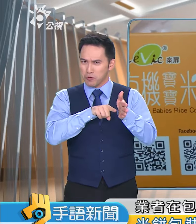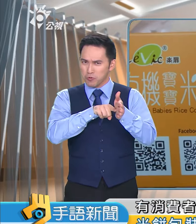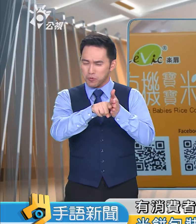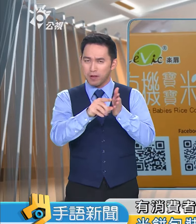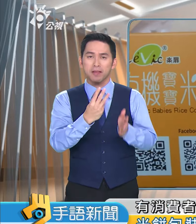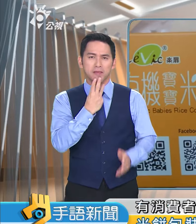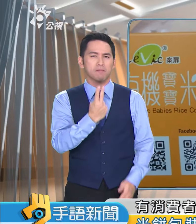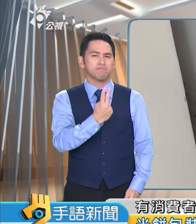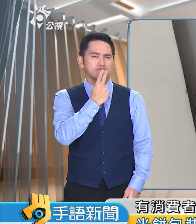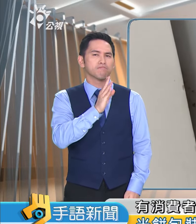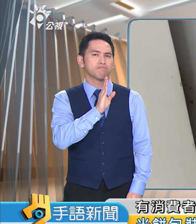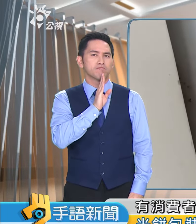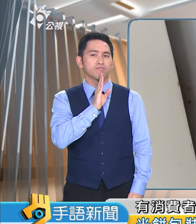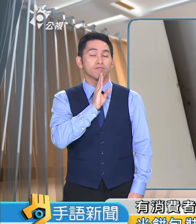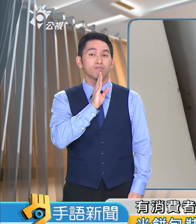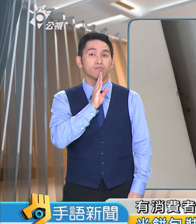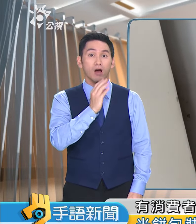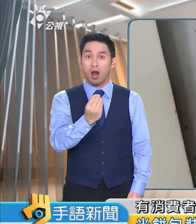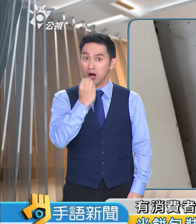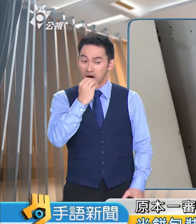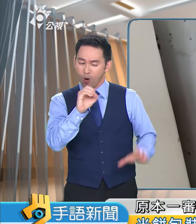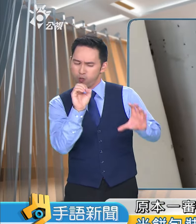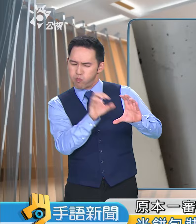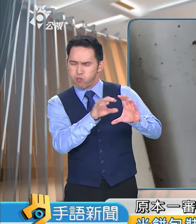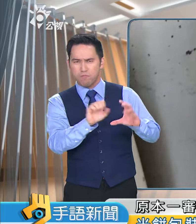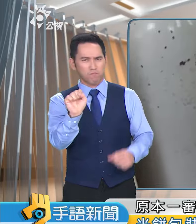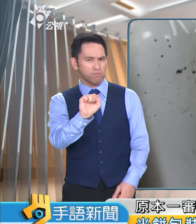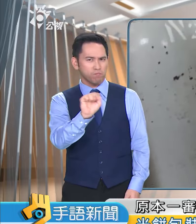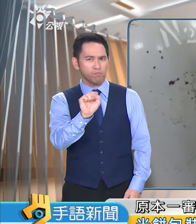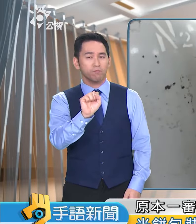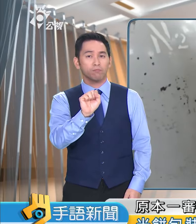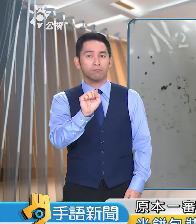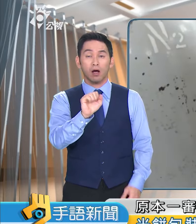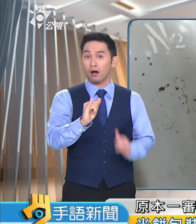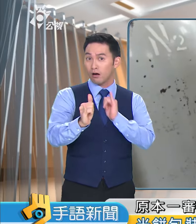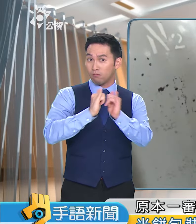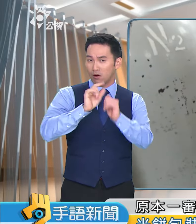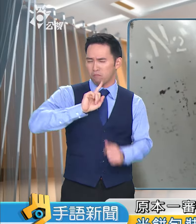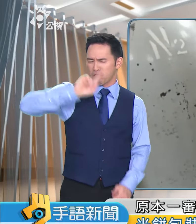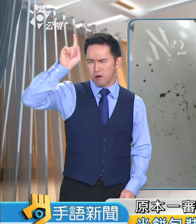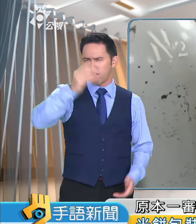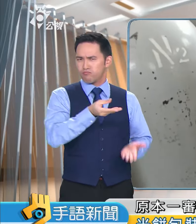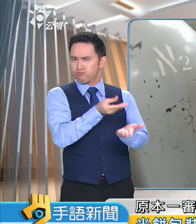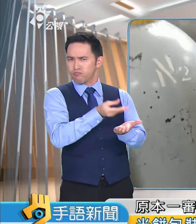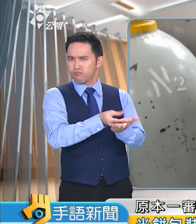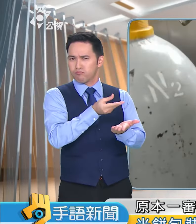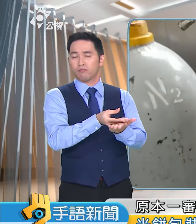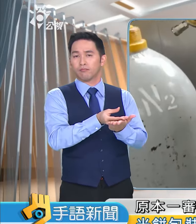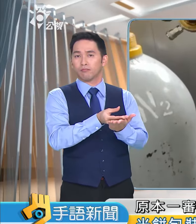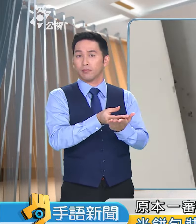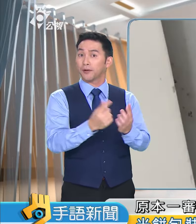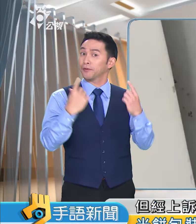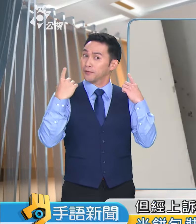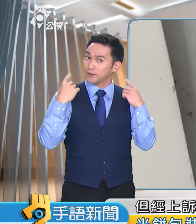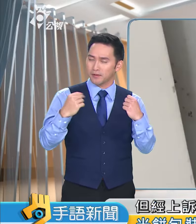有消费者提告求偿，而原本一审共获赔15000元，但是经过上